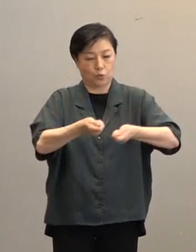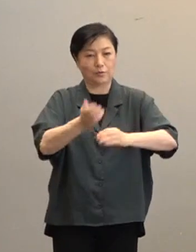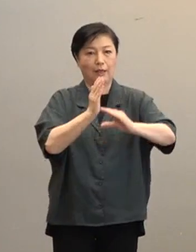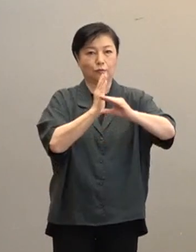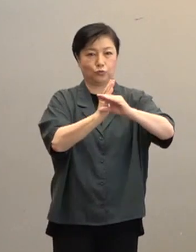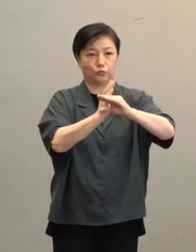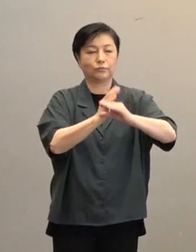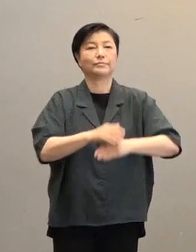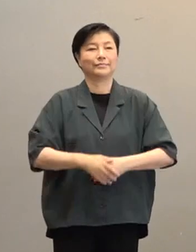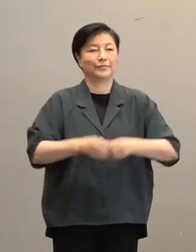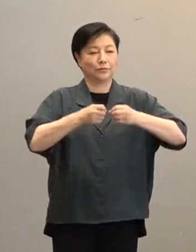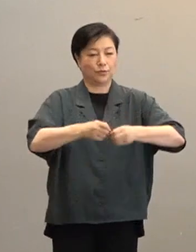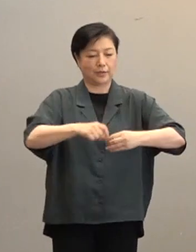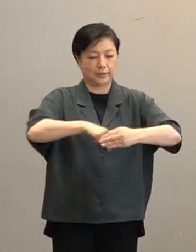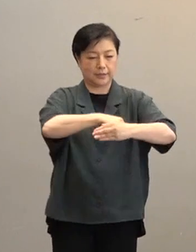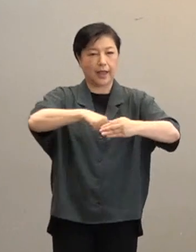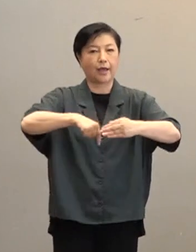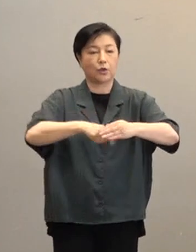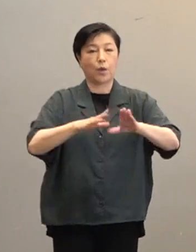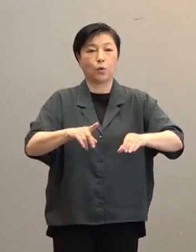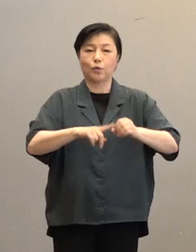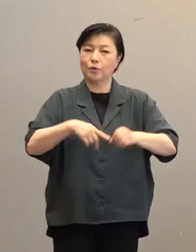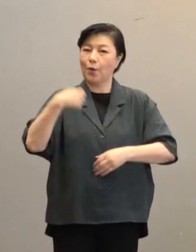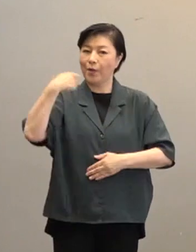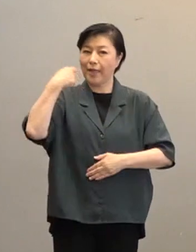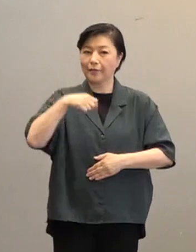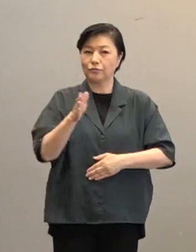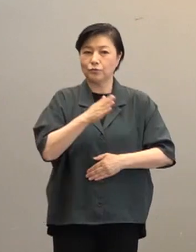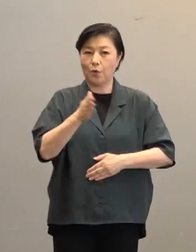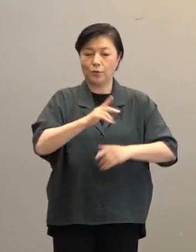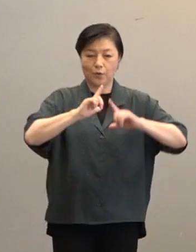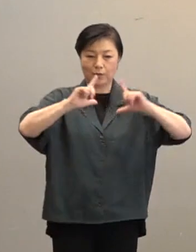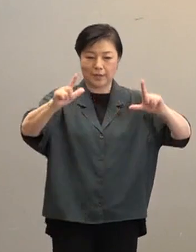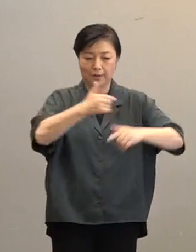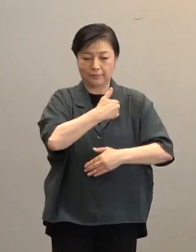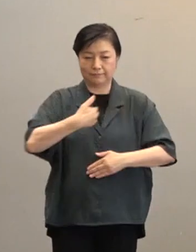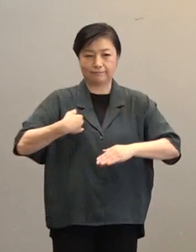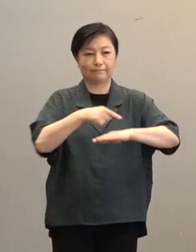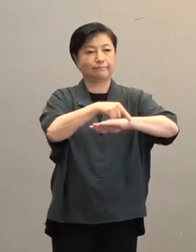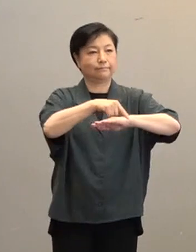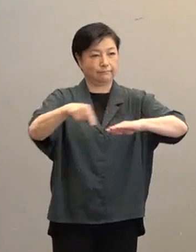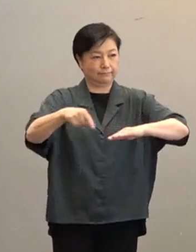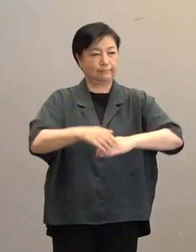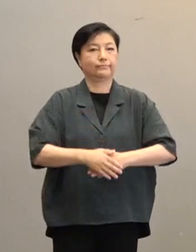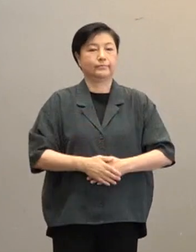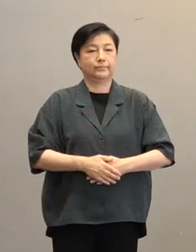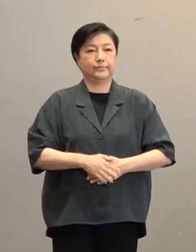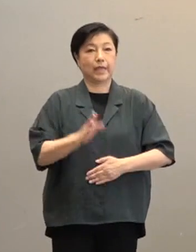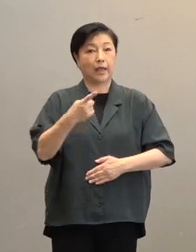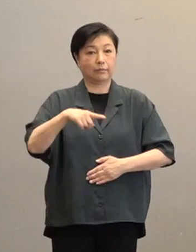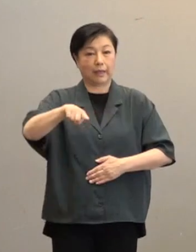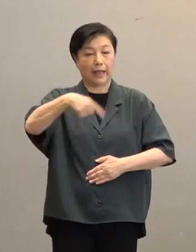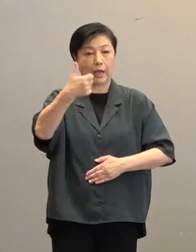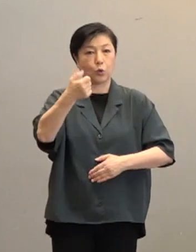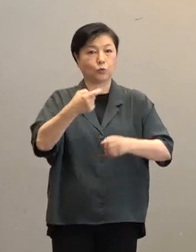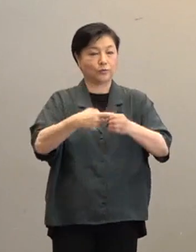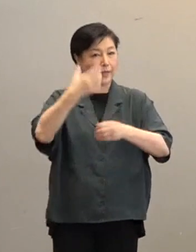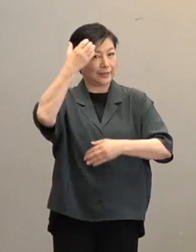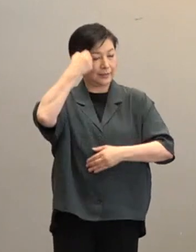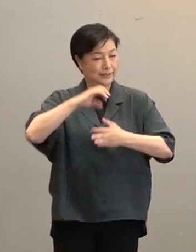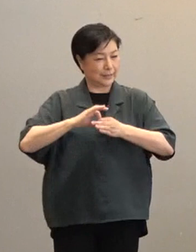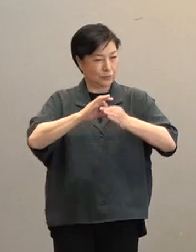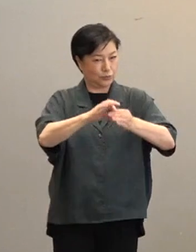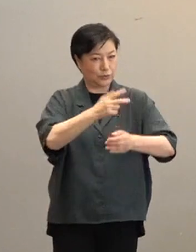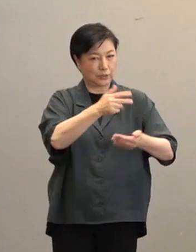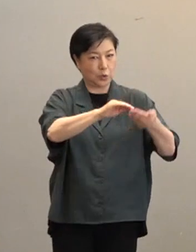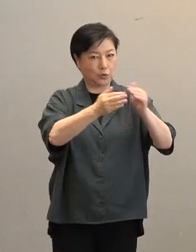。詳しい内容は今年の夏ごろにお知らせをいたします。県では150周年を記念して引き続き